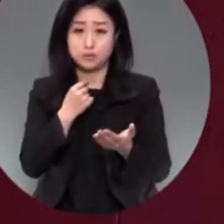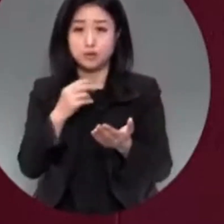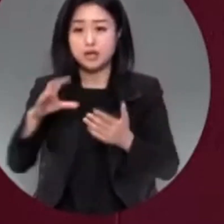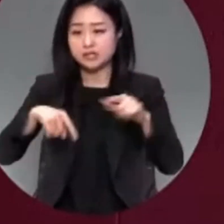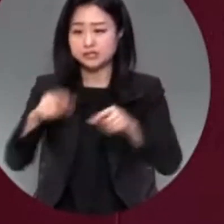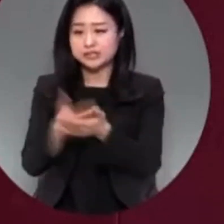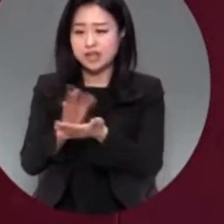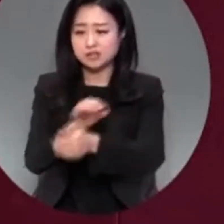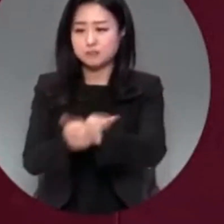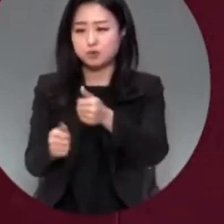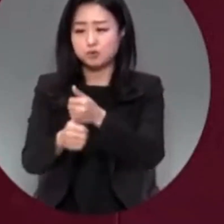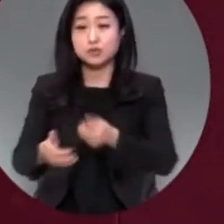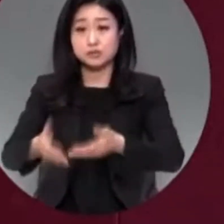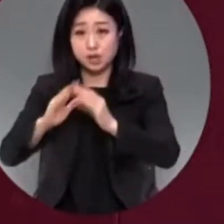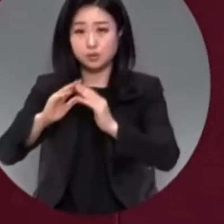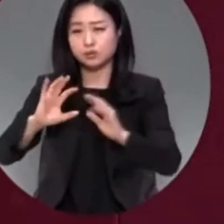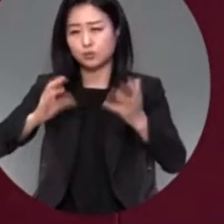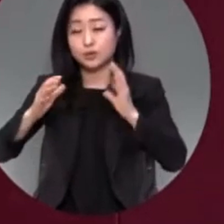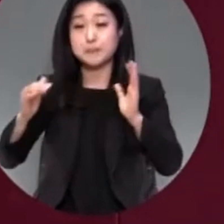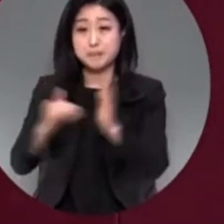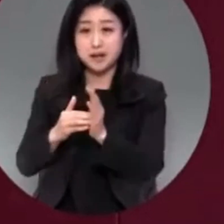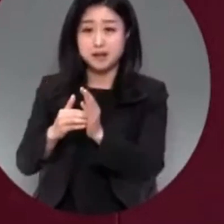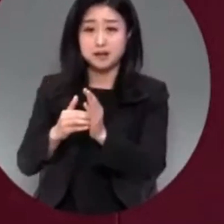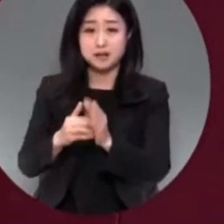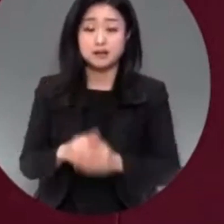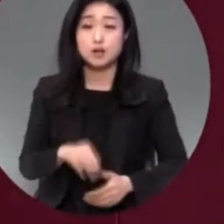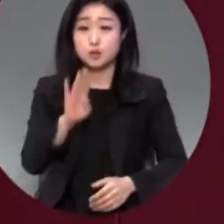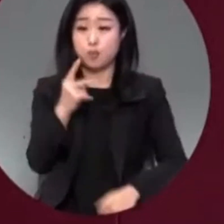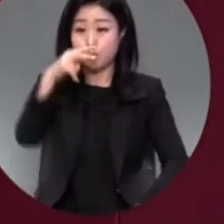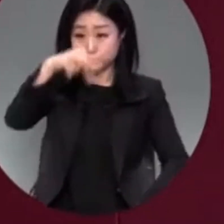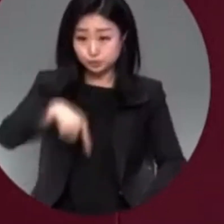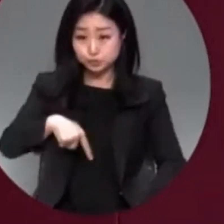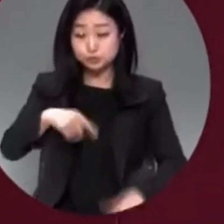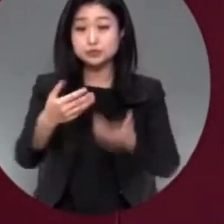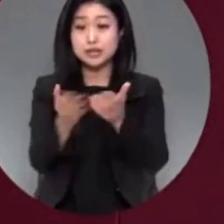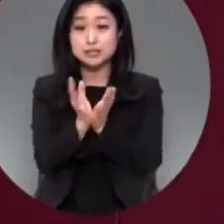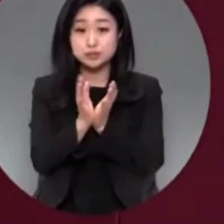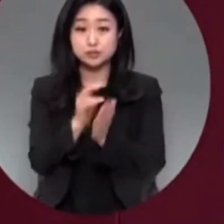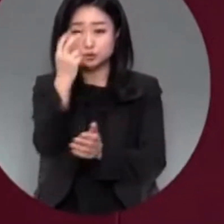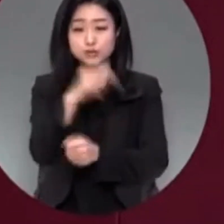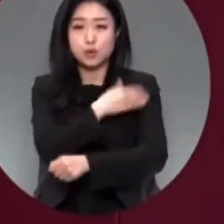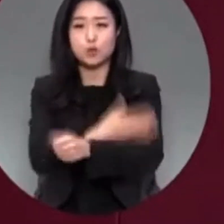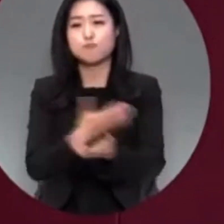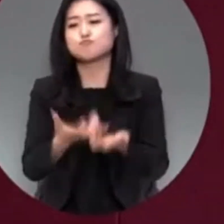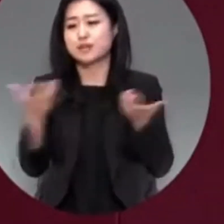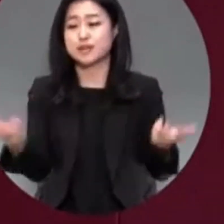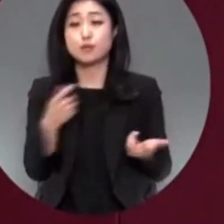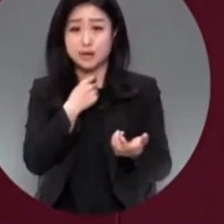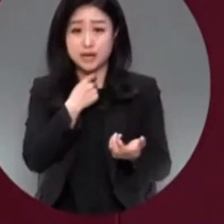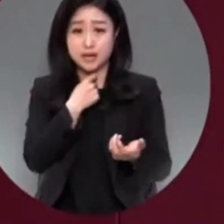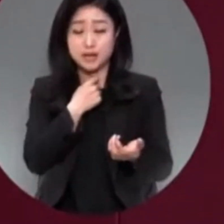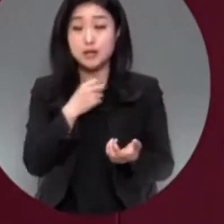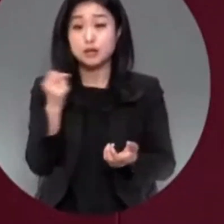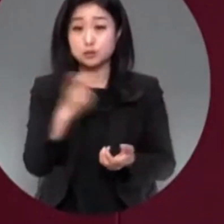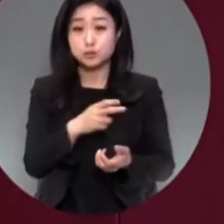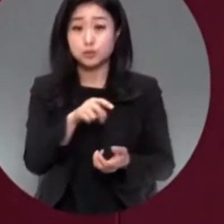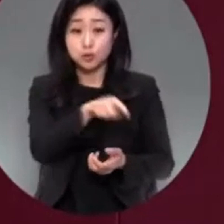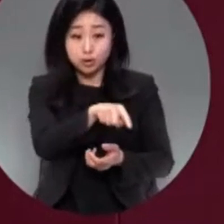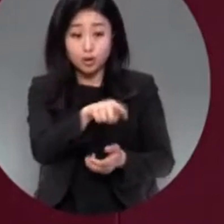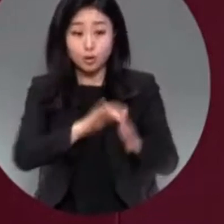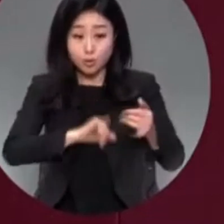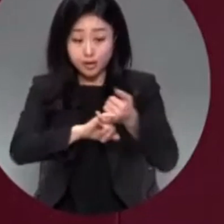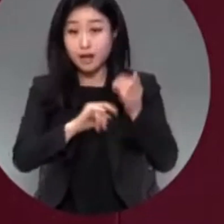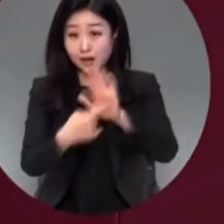수없이 논의했습니다. 그 결과 보수정당에서도 수사권 분리 법안을 발의하고 보수정당의 대통령 후보가 수사권 분리를